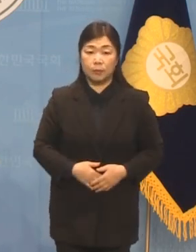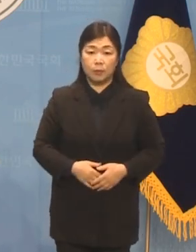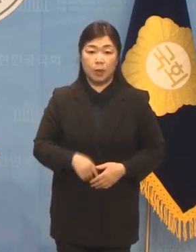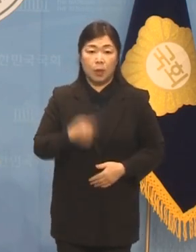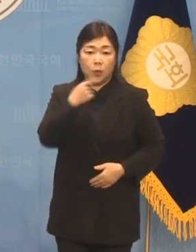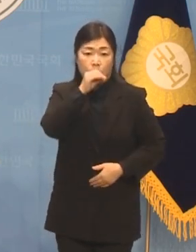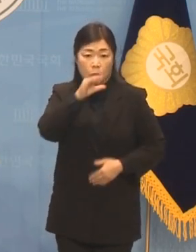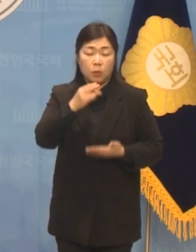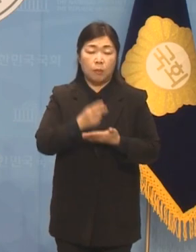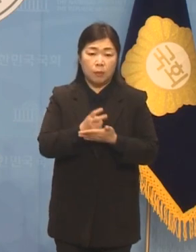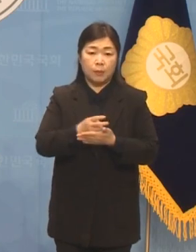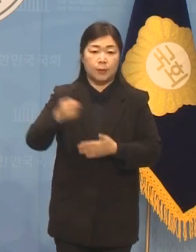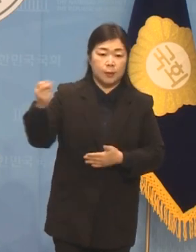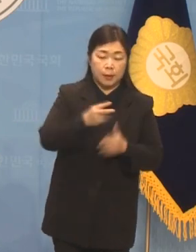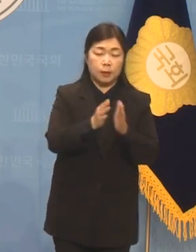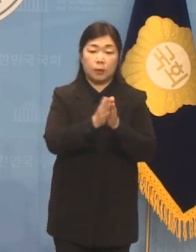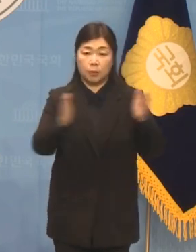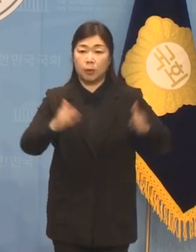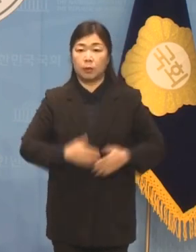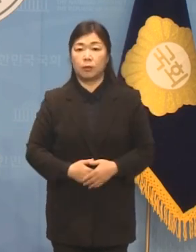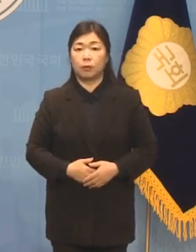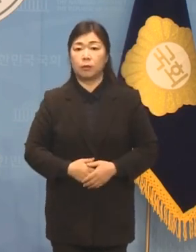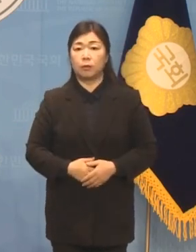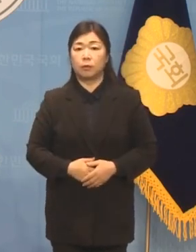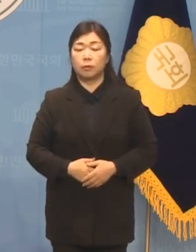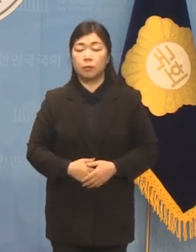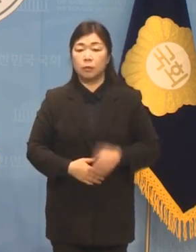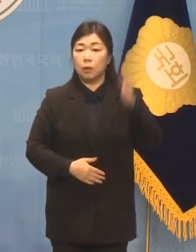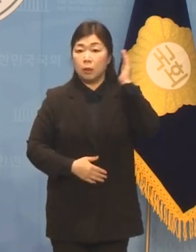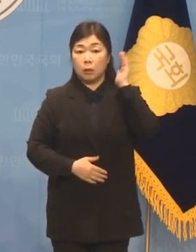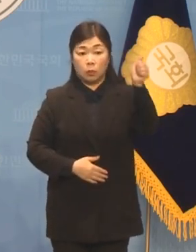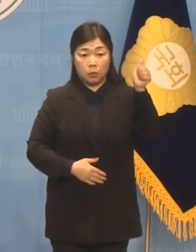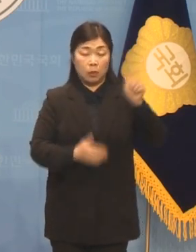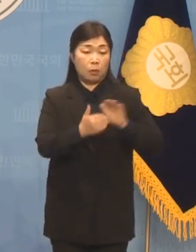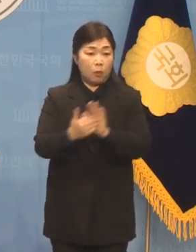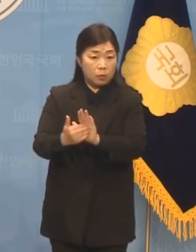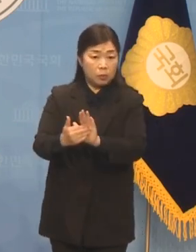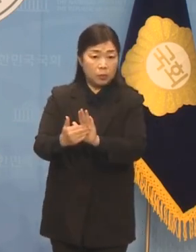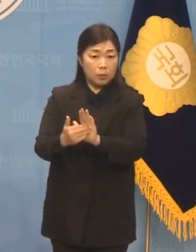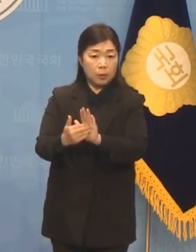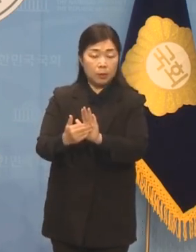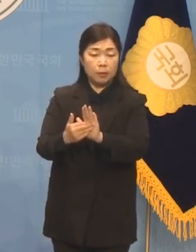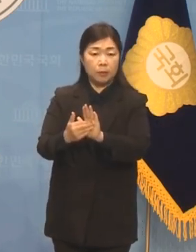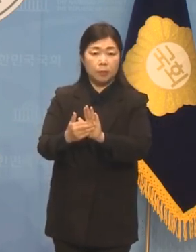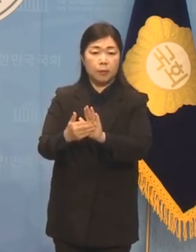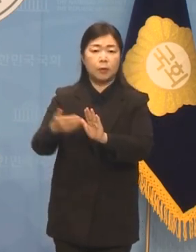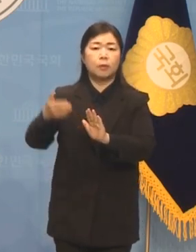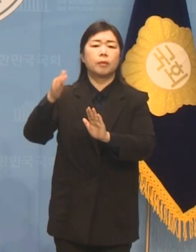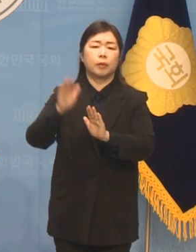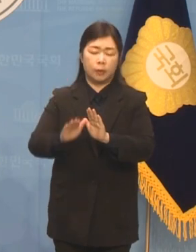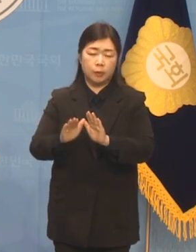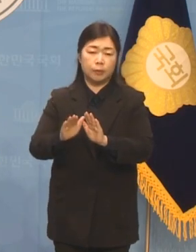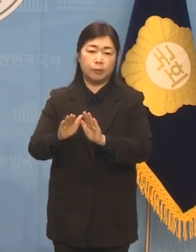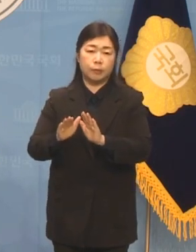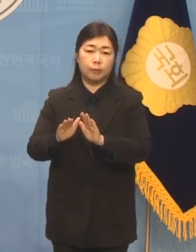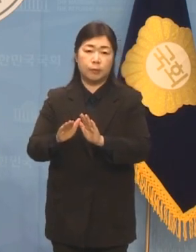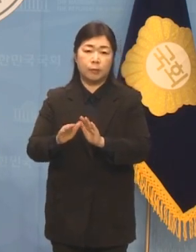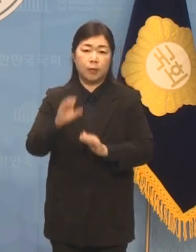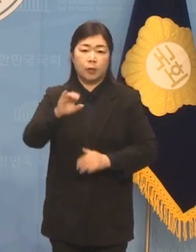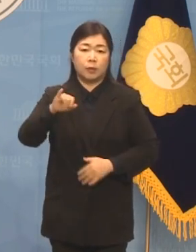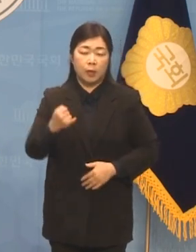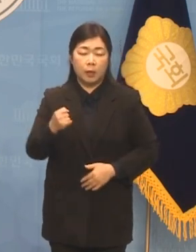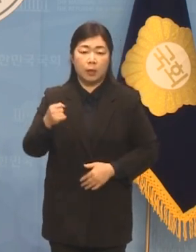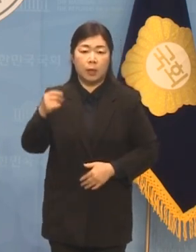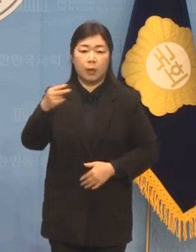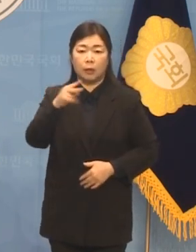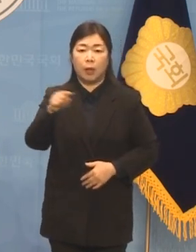노란봉투법 다시 시작하겠습니다. 대통령의 거부권 행사가 있었습니다. 그럼에도 불구하고 CJ 대한통운의